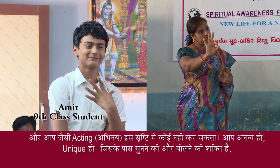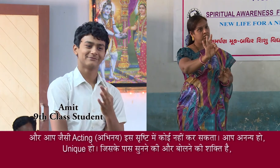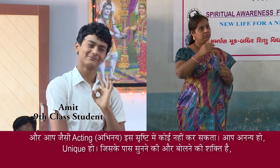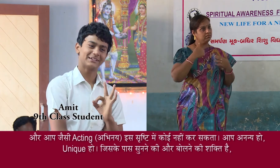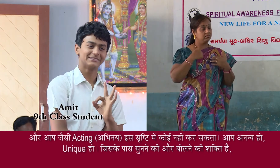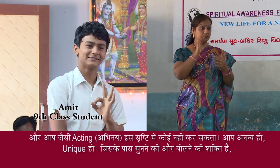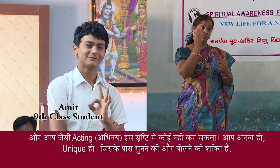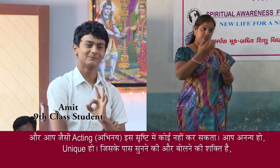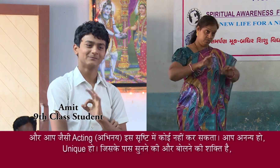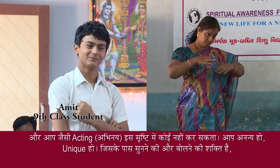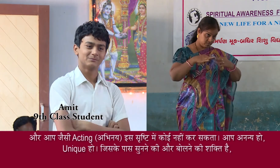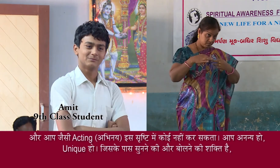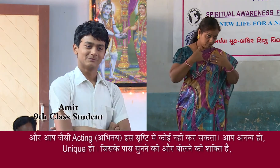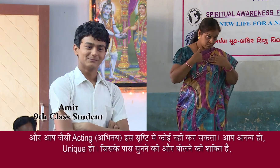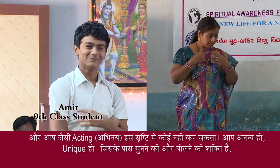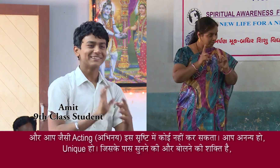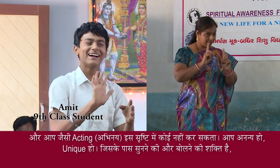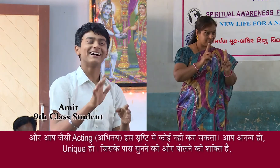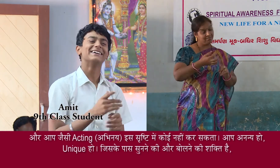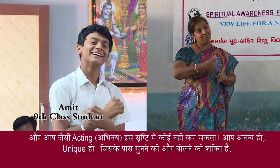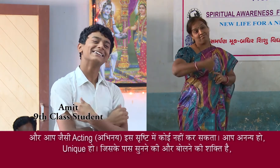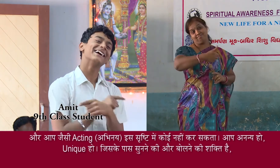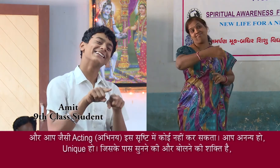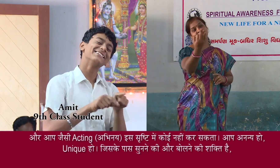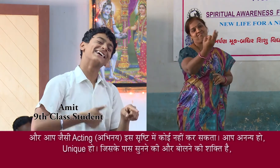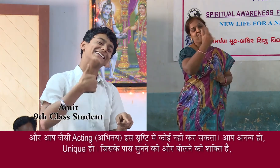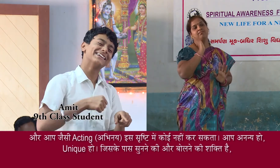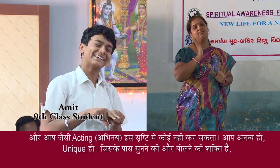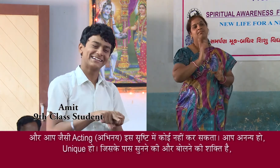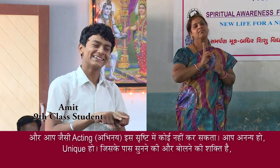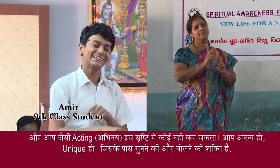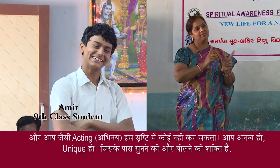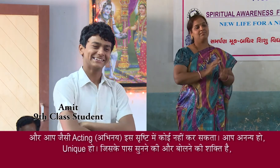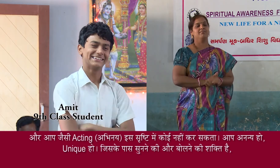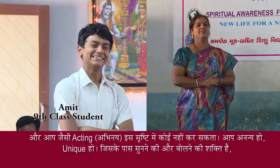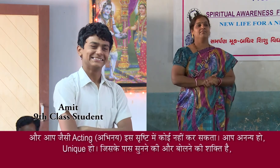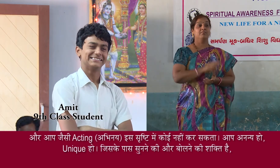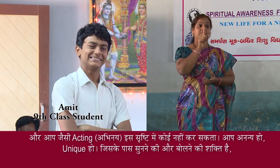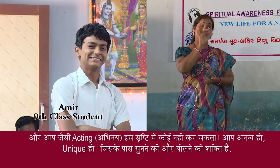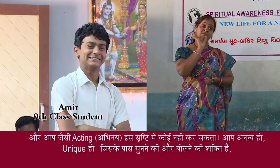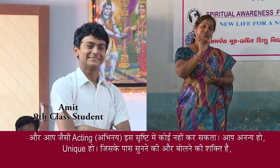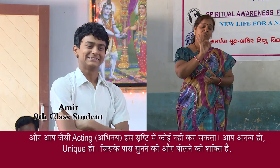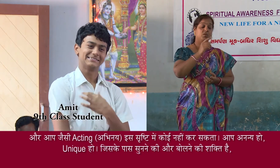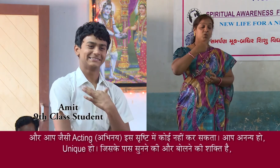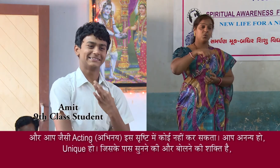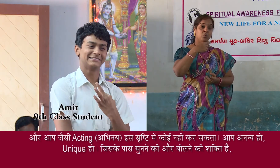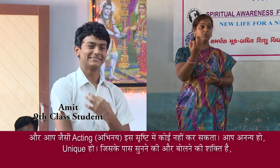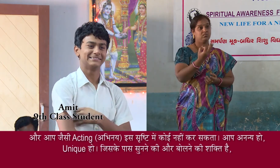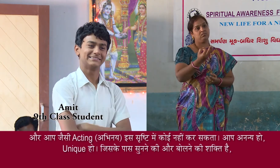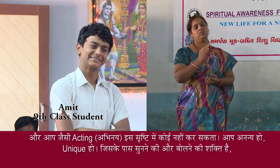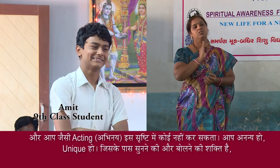और आप जैसी एक्टिंग, अभिनय इस सृष्टि में कोई नहीं कर सकता। आप अनन्य हो, यूनिक